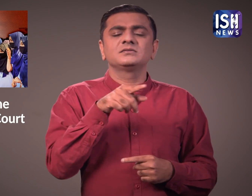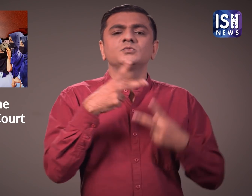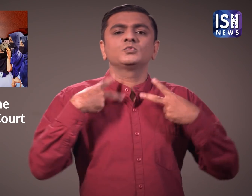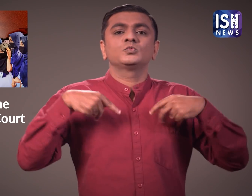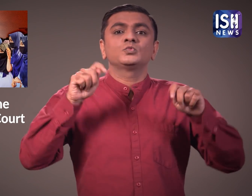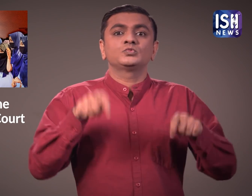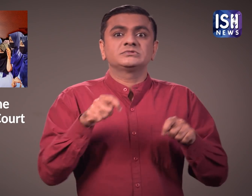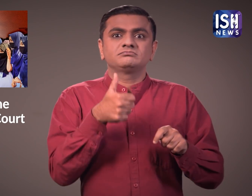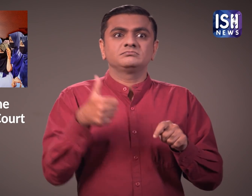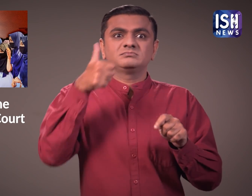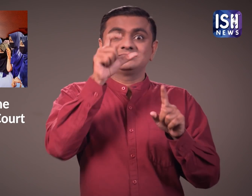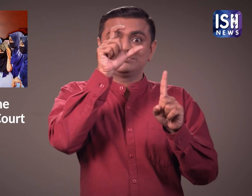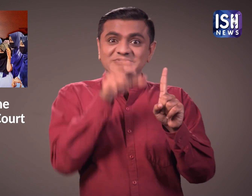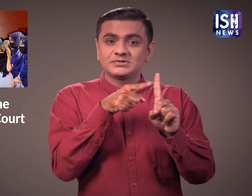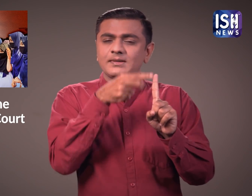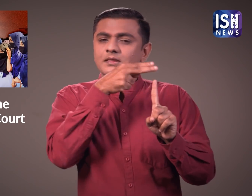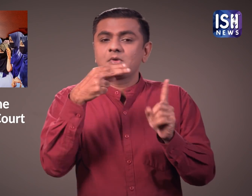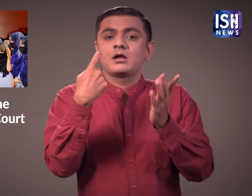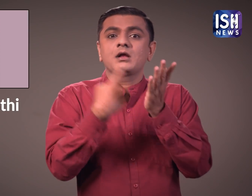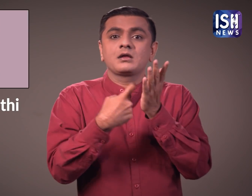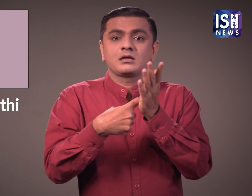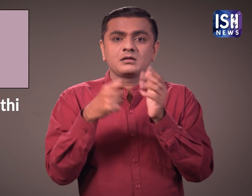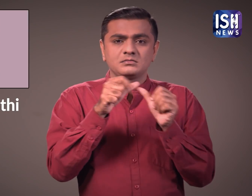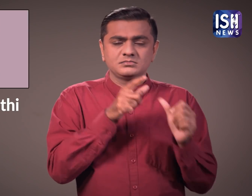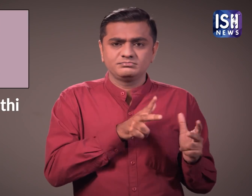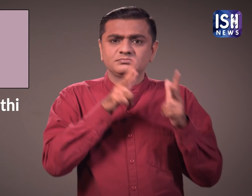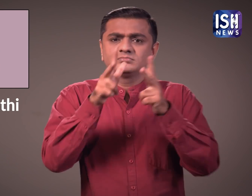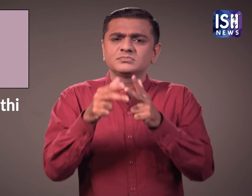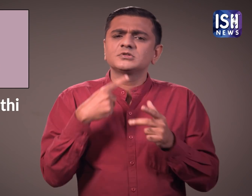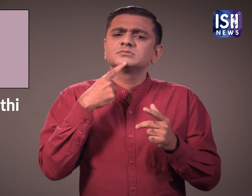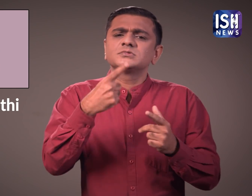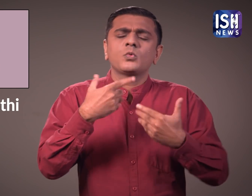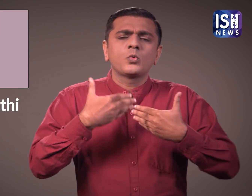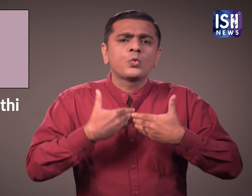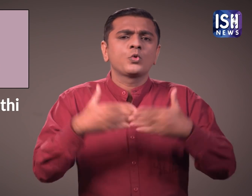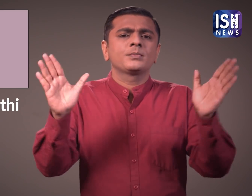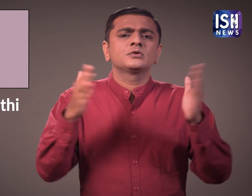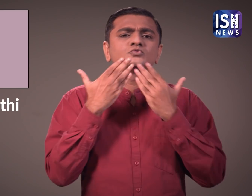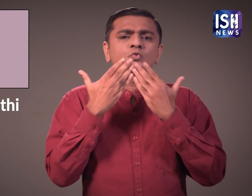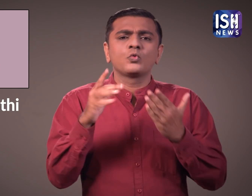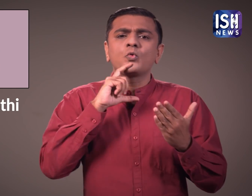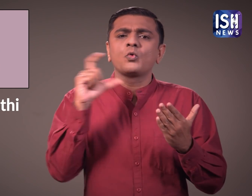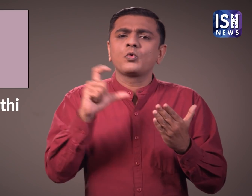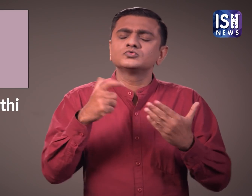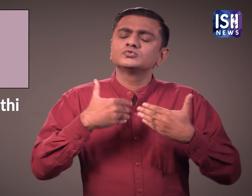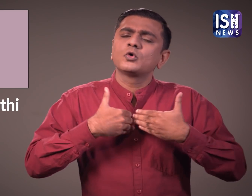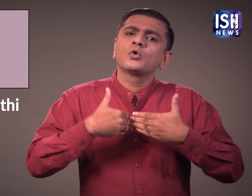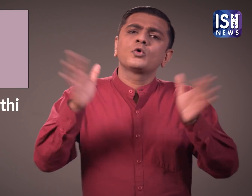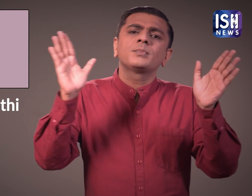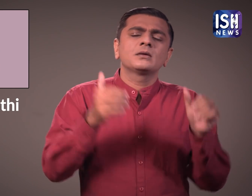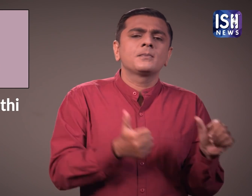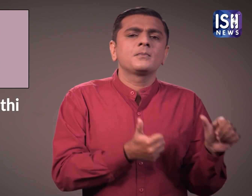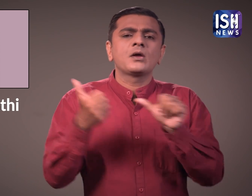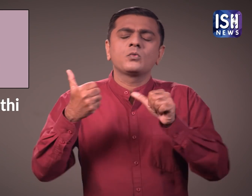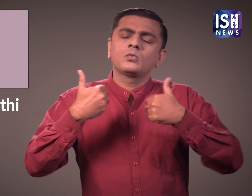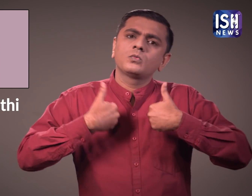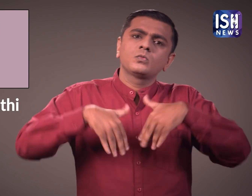अवस्ती ने कहा कि करनाटक में स्कूल और कॉलेज फिर से खुल सकते हैं। लेकिन याद रखे